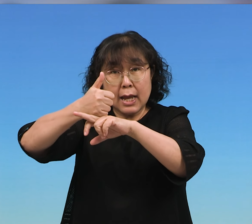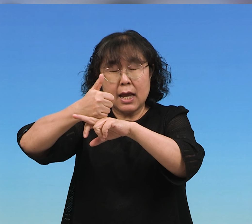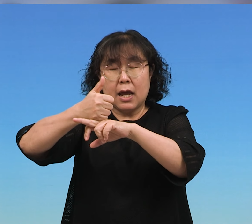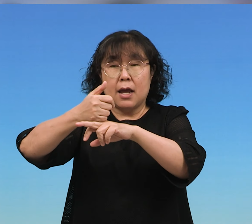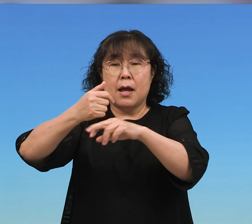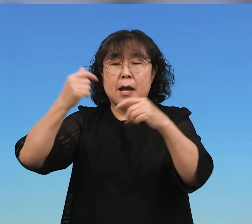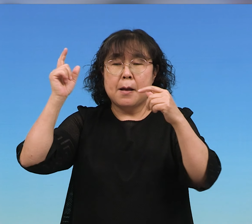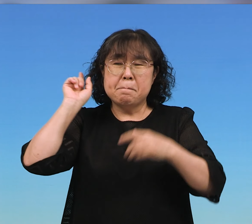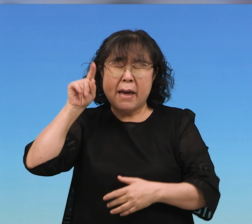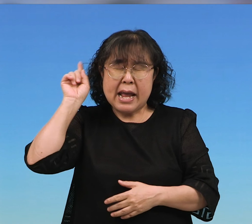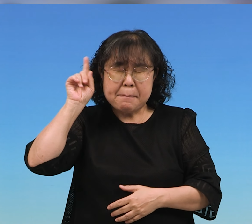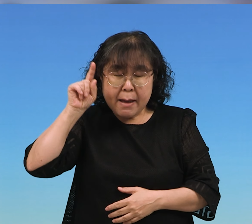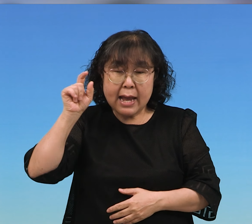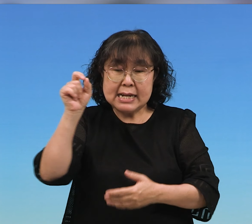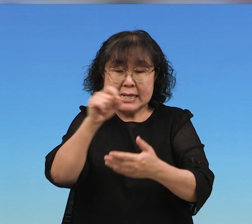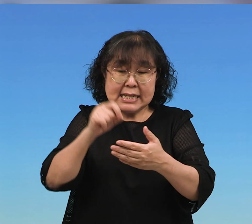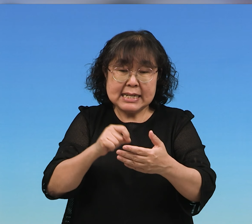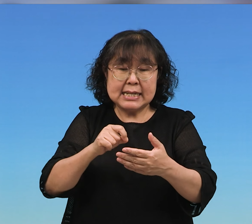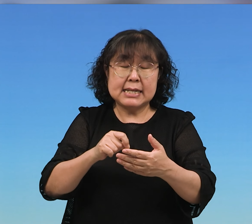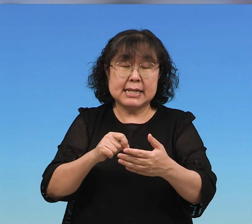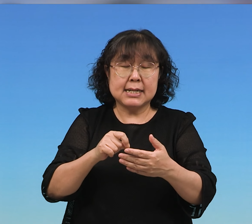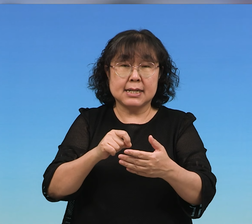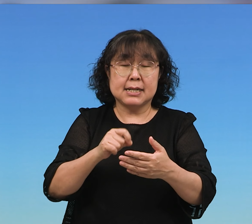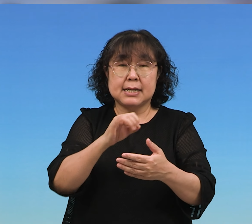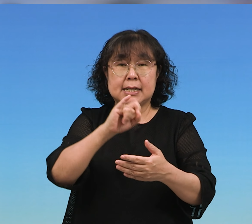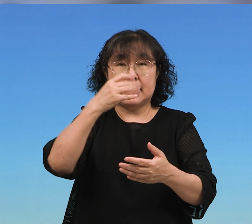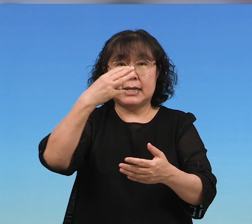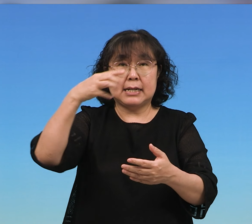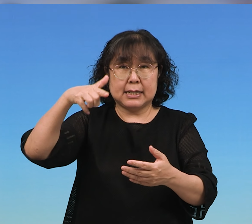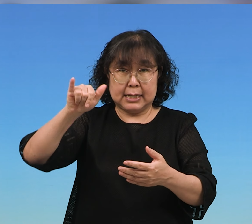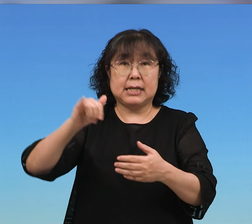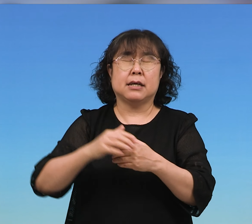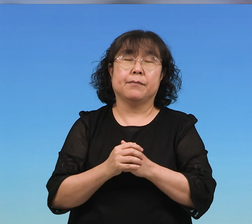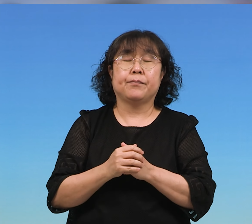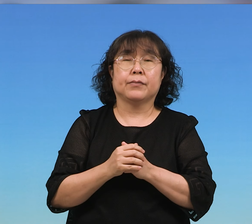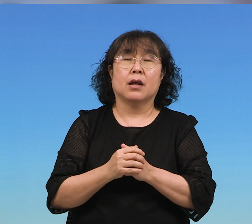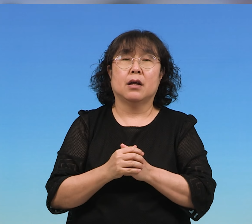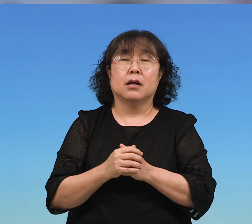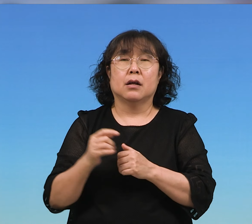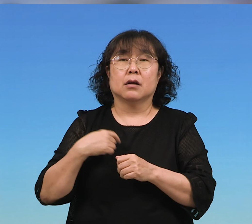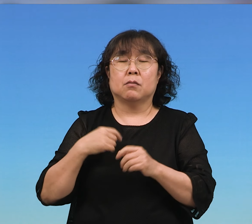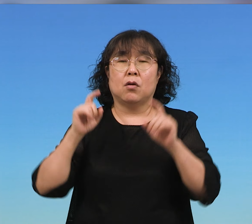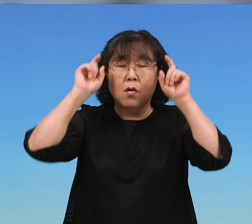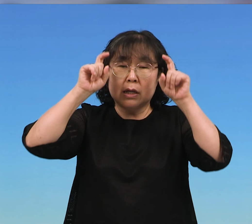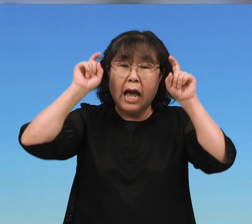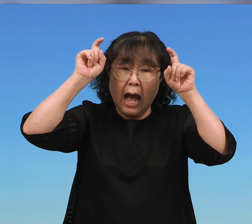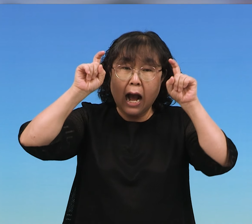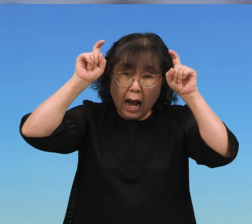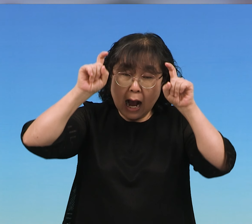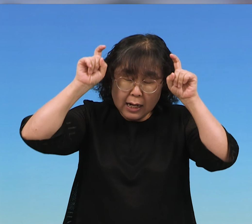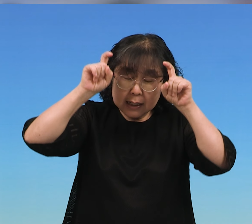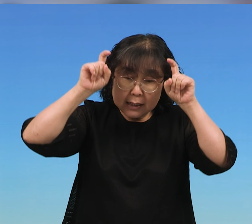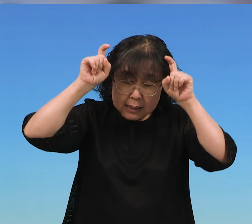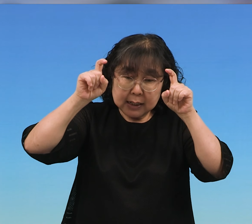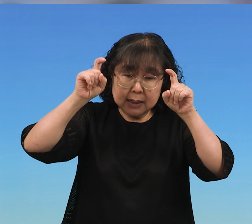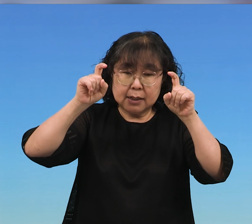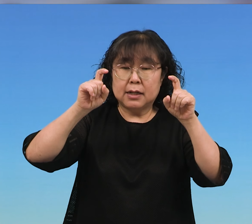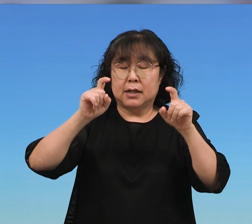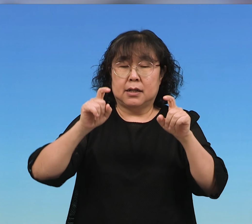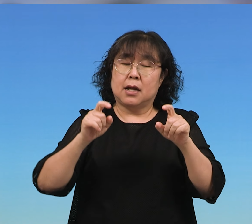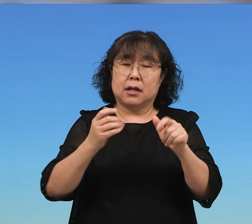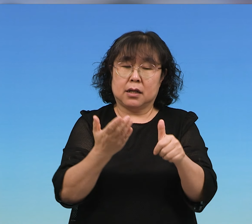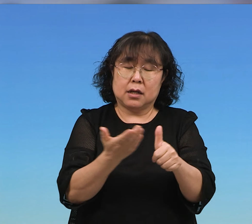다윗의 일기예요. 일기. 이게 자기가 한 일이에요. 자기가 양들 몰고 다니면서 풀밭에 누이기도 하고